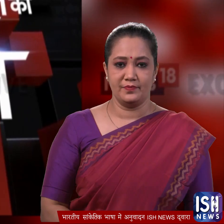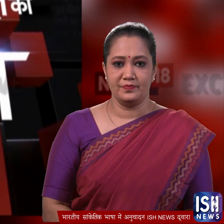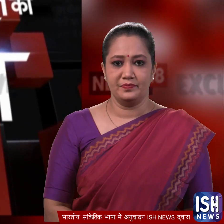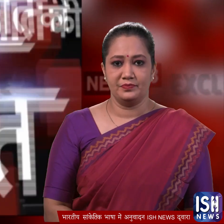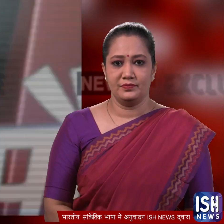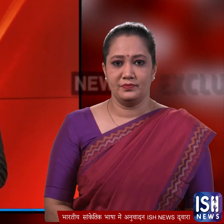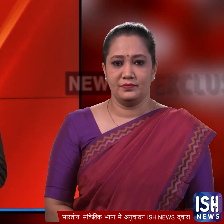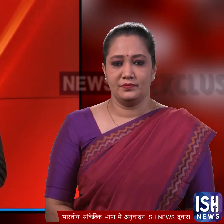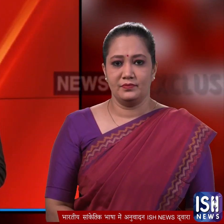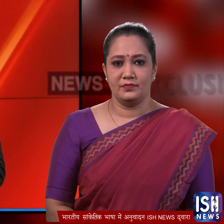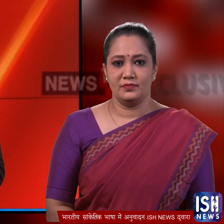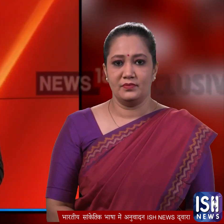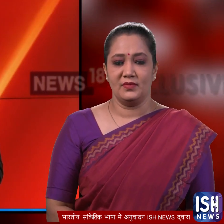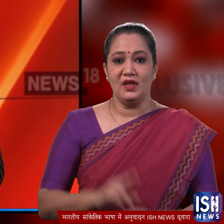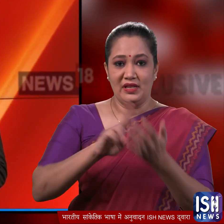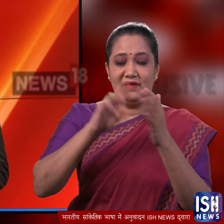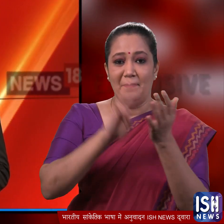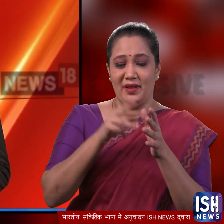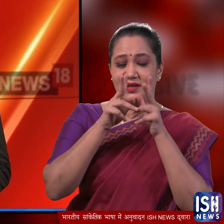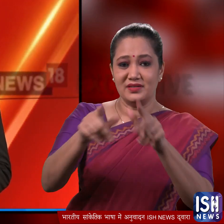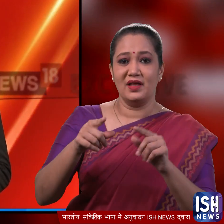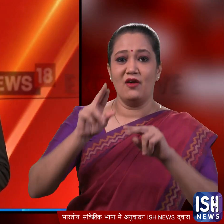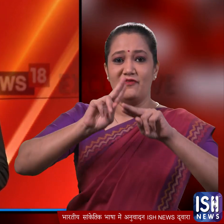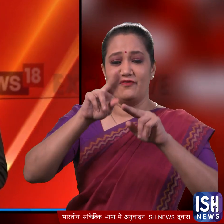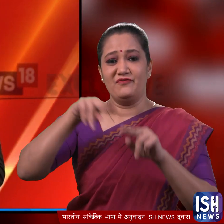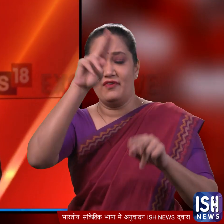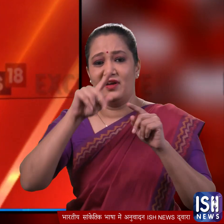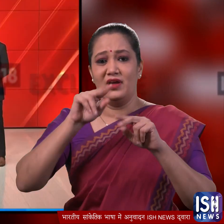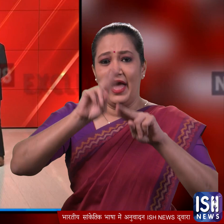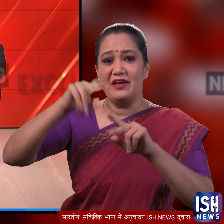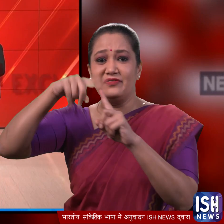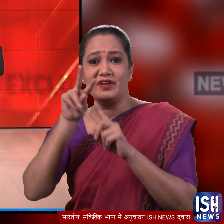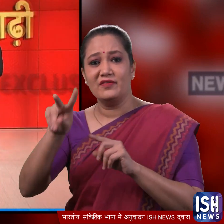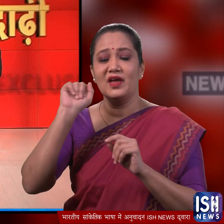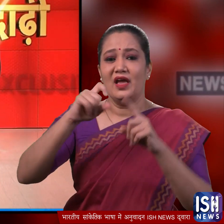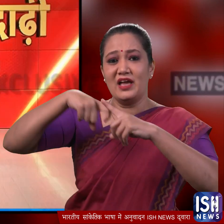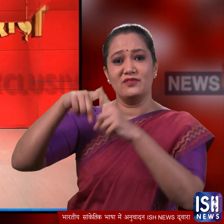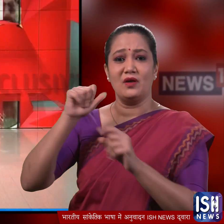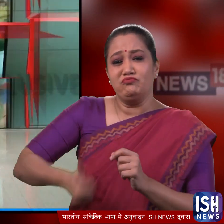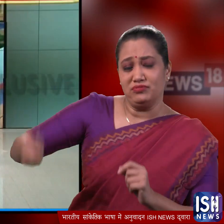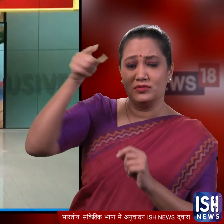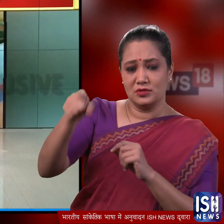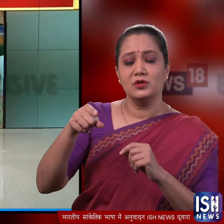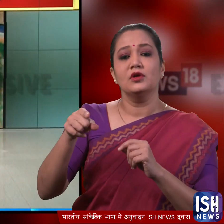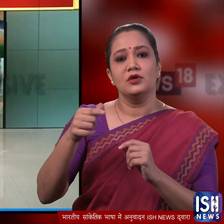लिया। वानखेड़े पर हमला करते हुए नवाब मलिक ने फैशन टीवी के कंट्री हेड काशिफ खान को भी चपेट में ले लिया।